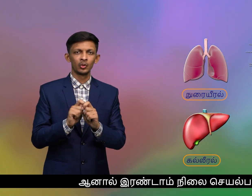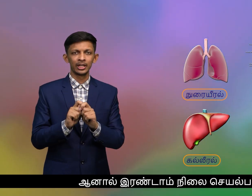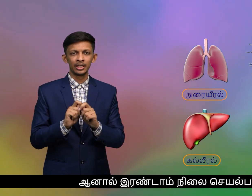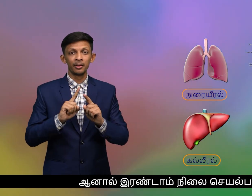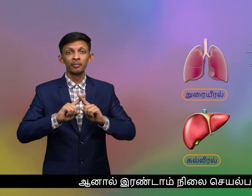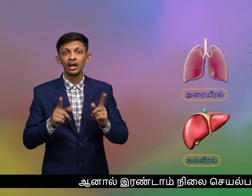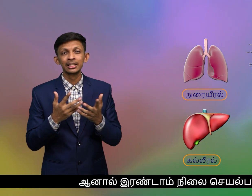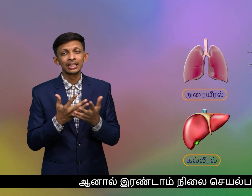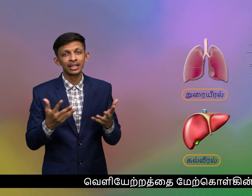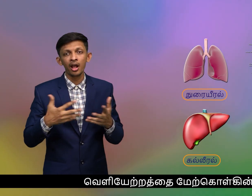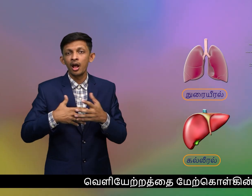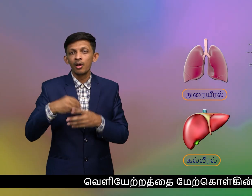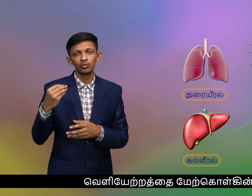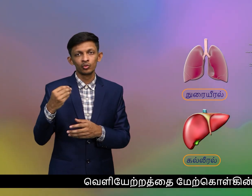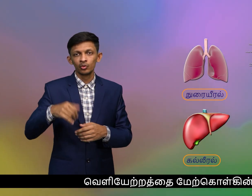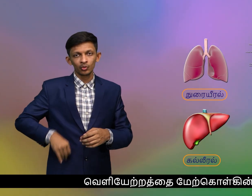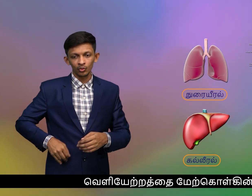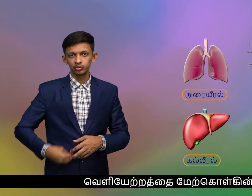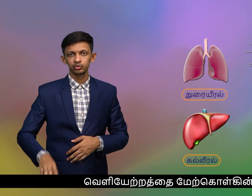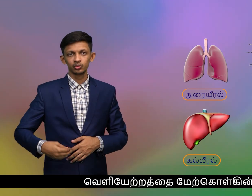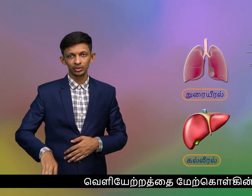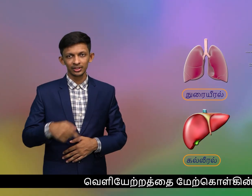நிலை செயல்பாடாக வெளியேற்றத்தை மேற்கொள்கின்றன.